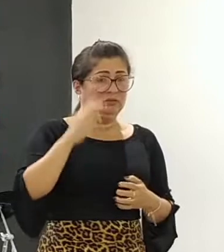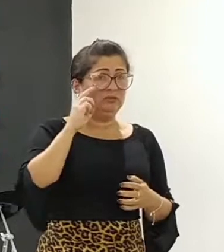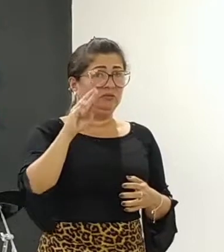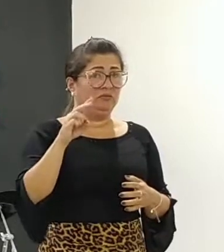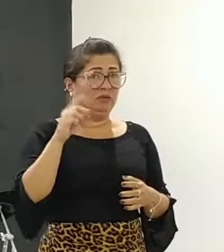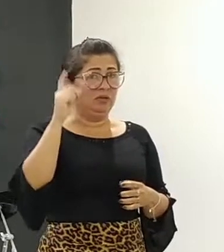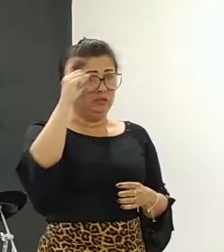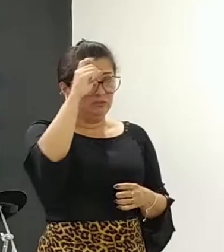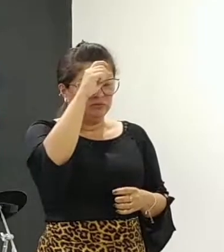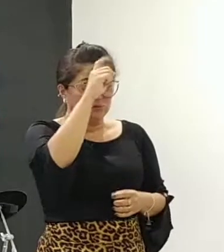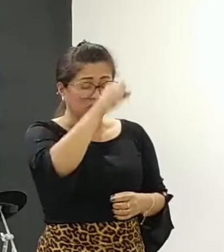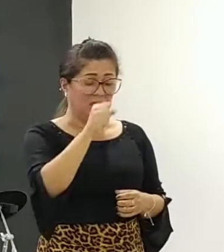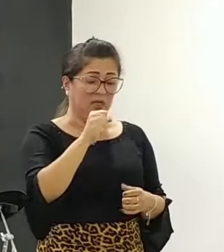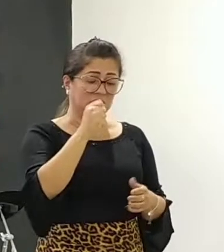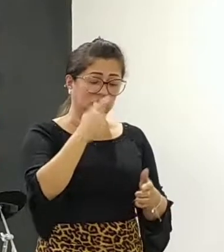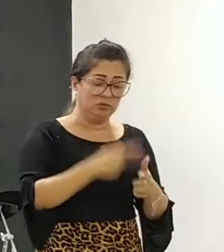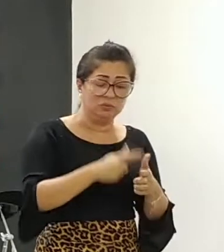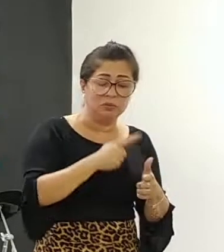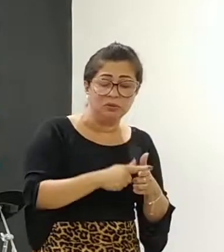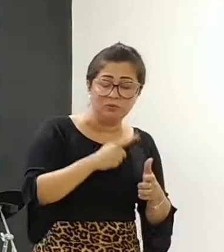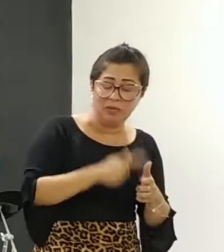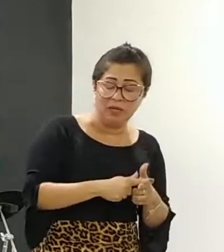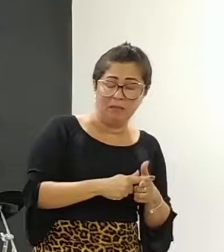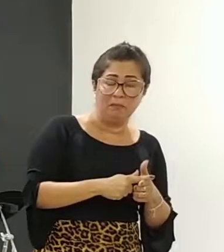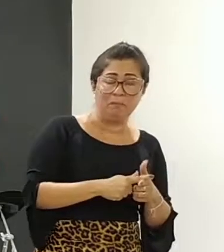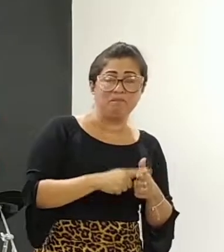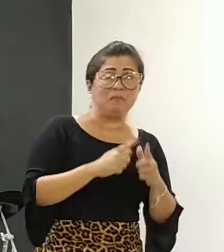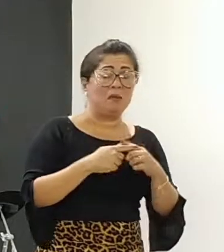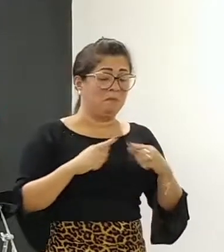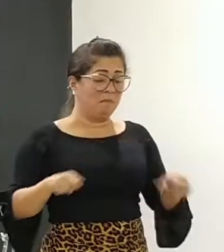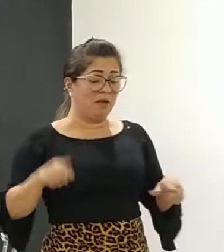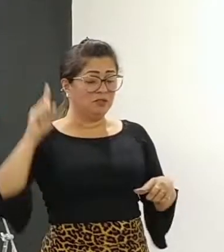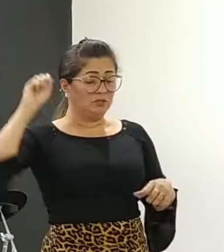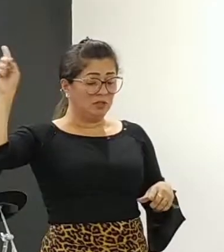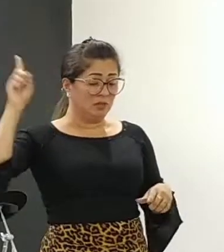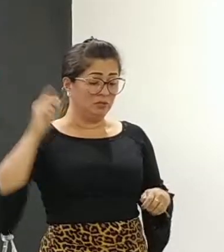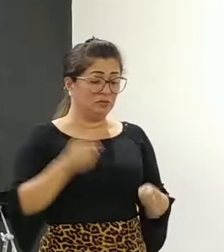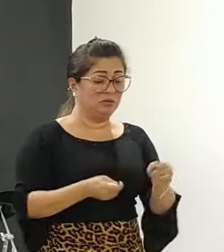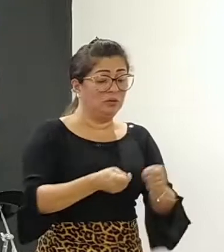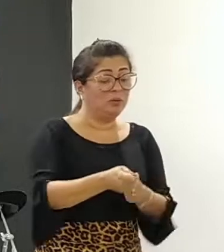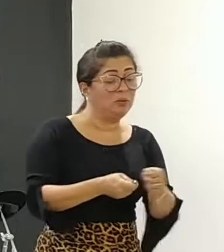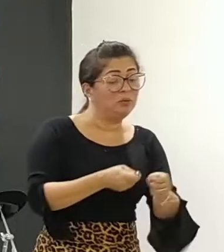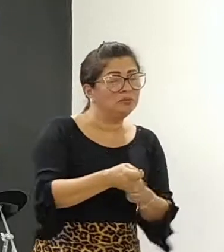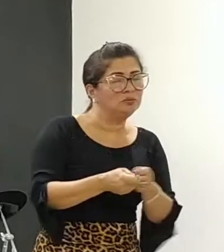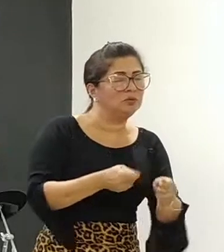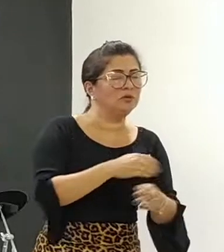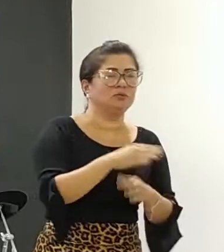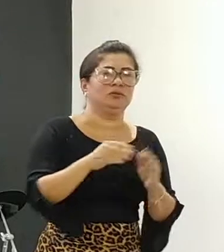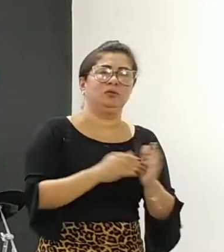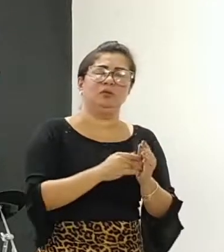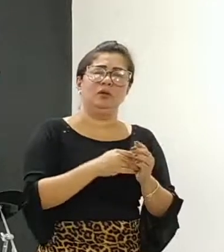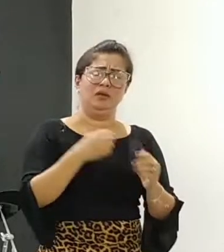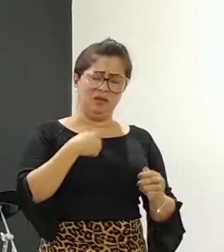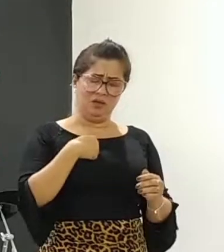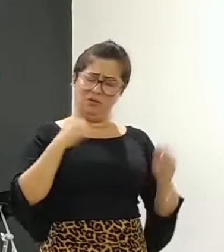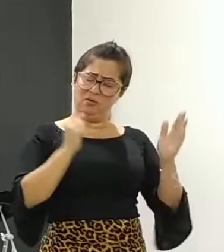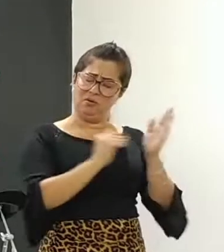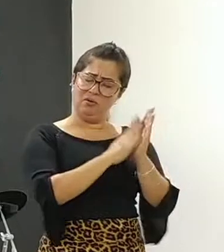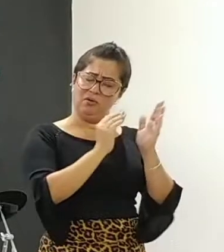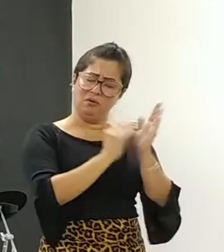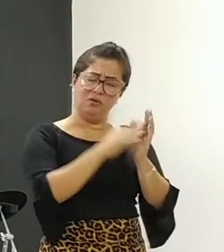barco. Mas Deus está no controle de tudo. Deus está no controle de tudo. E eu louvo a Deus, irmãos, louvo a